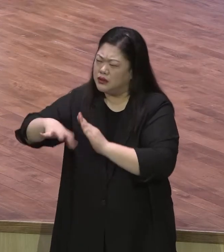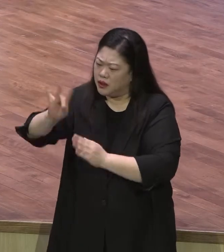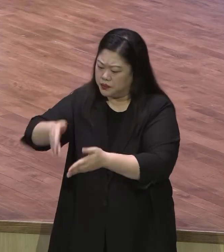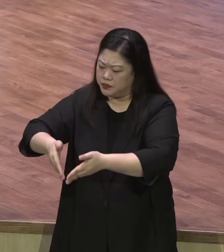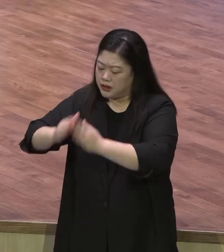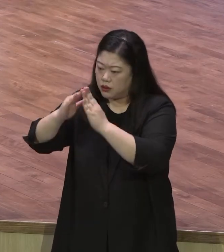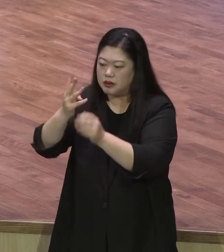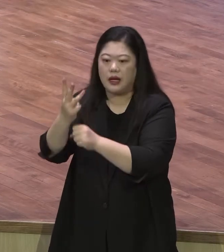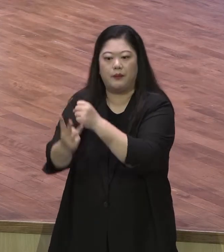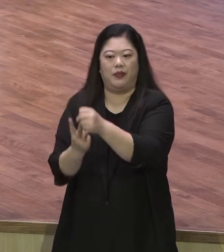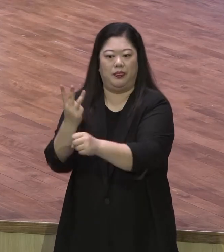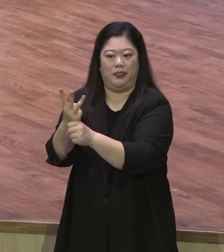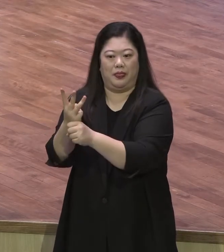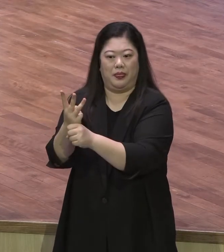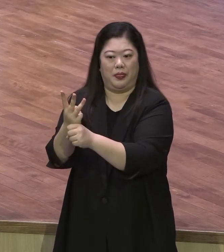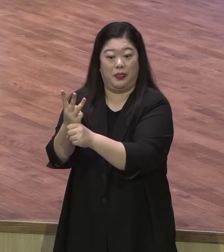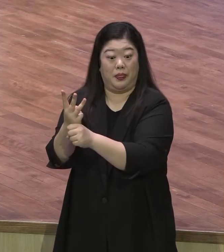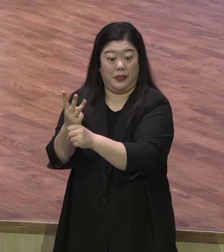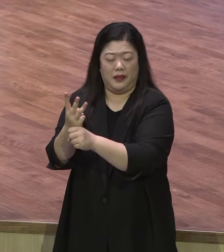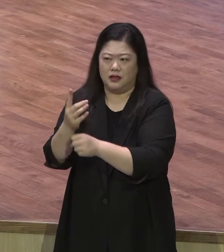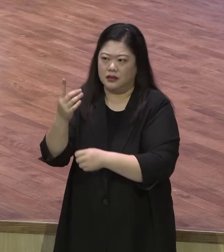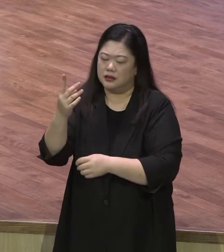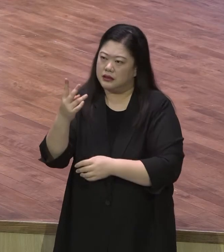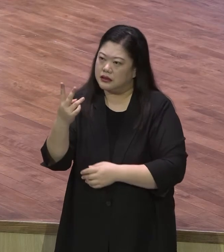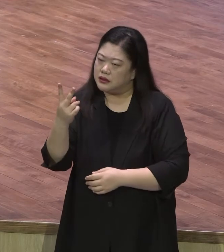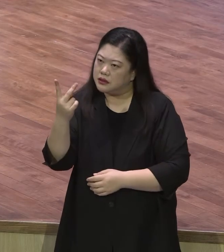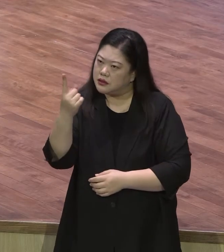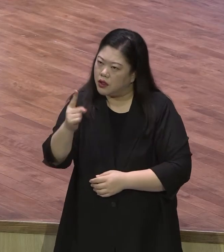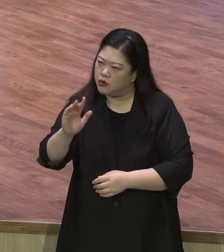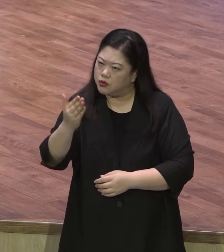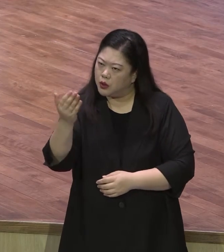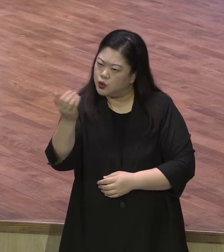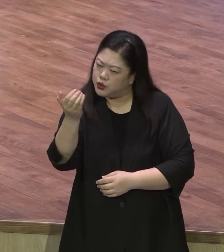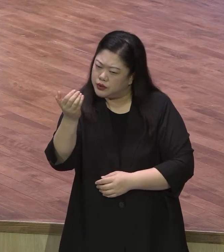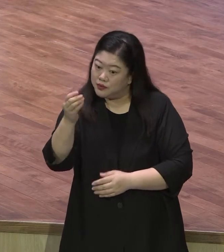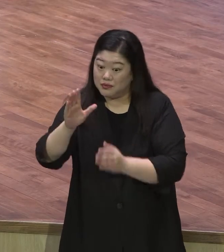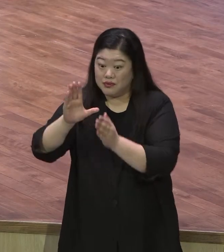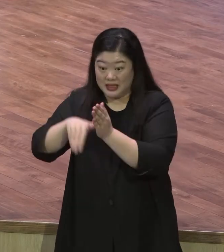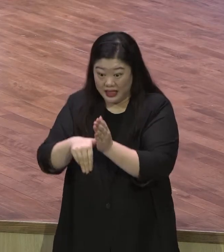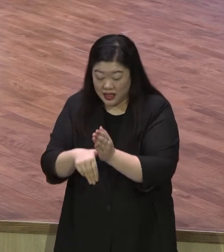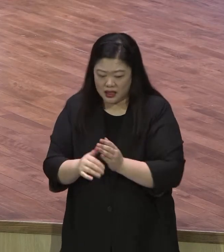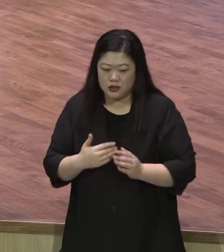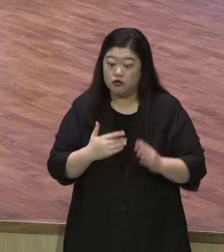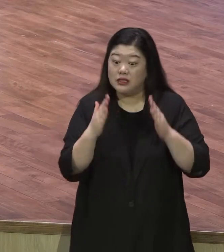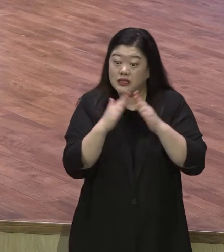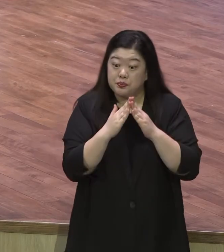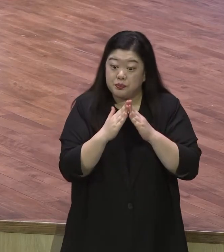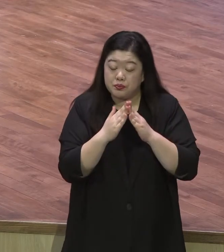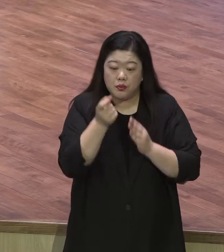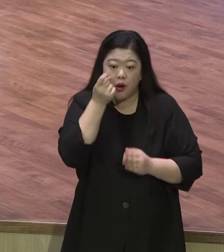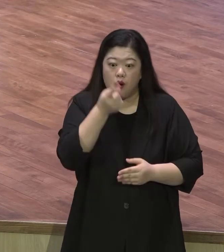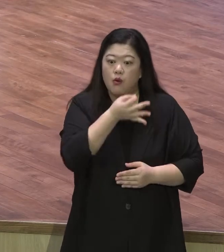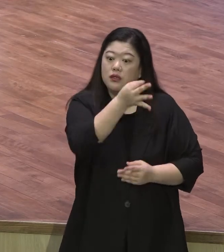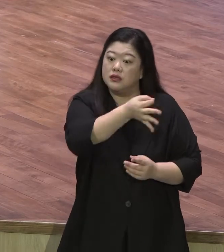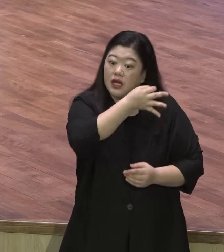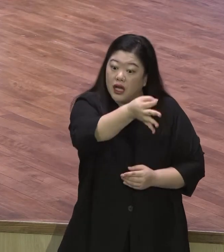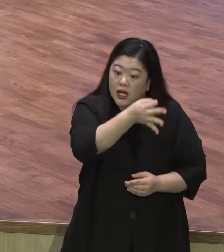그렇게 받쳐가면서 그렇게 사골새 살면서 티코 타면서 그렇게 하고 있는데